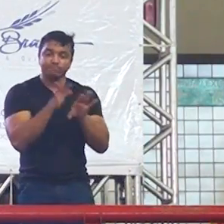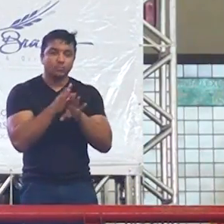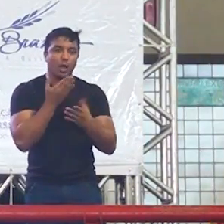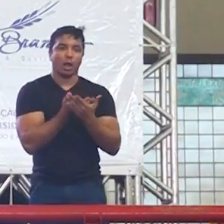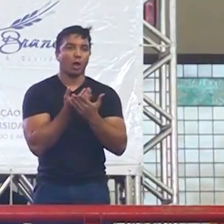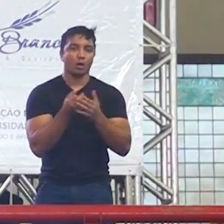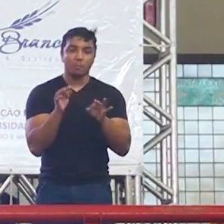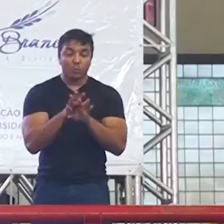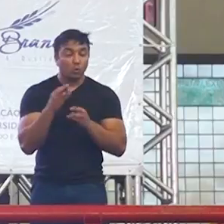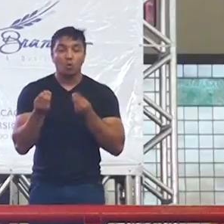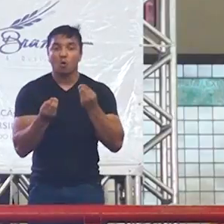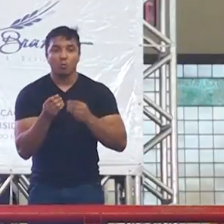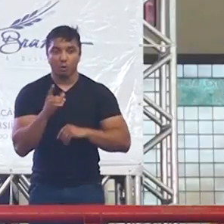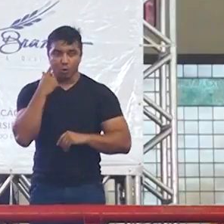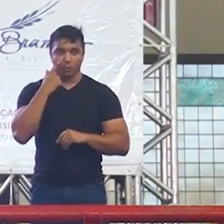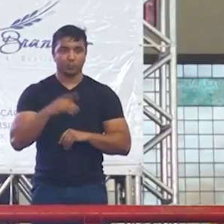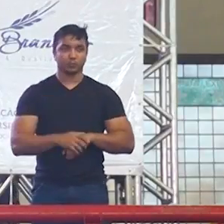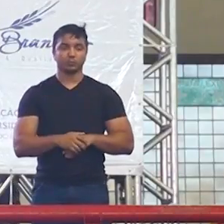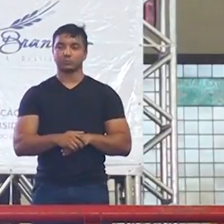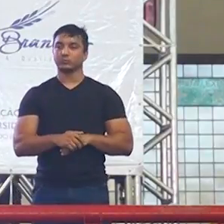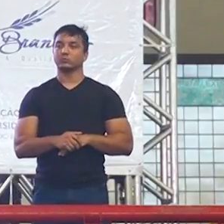lacrar, Pessoal,